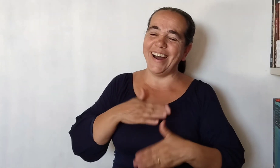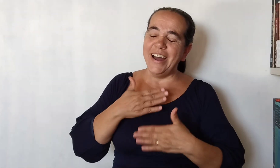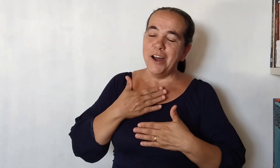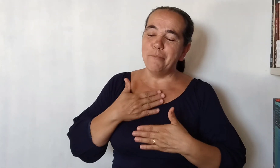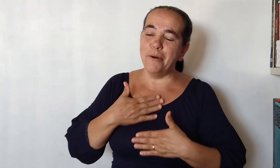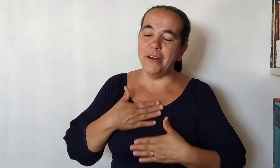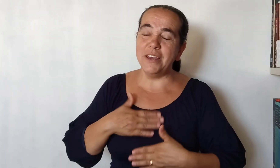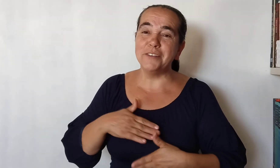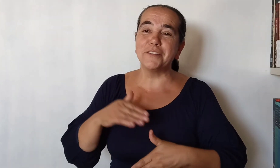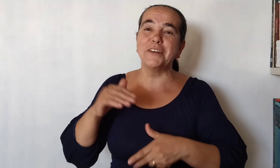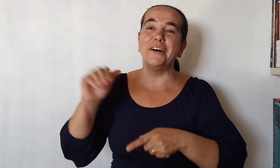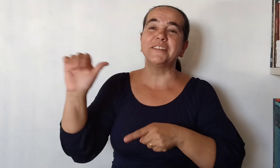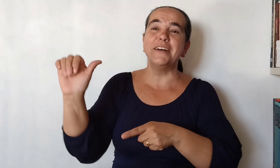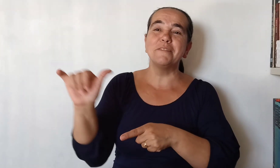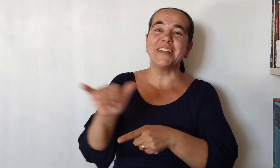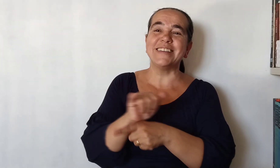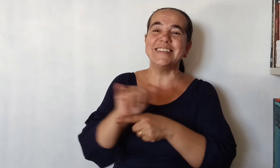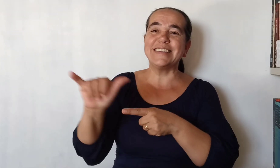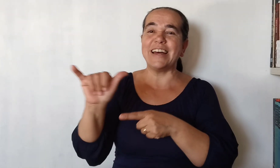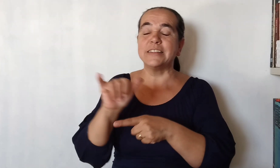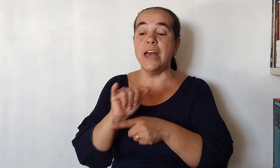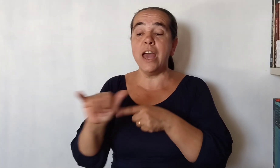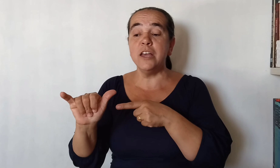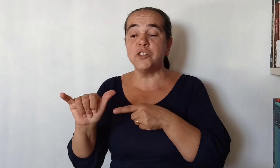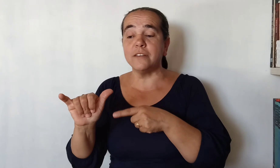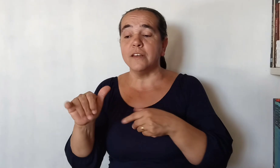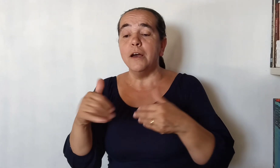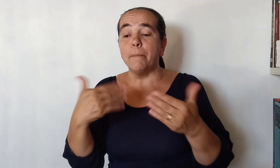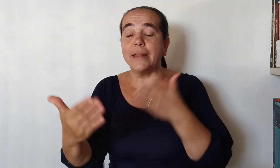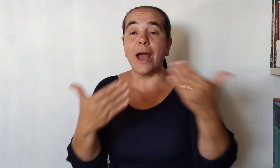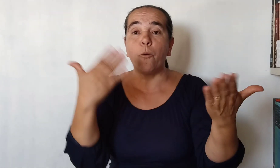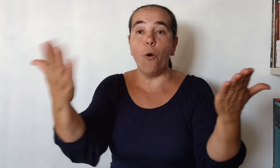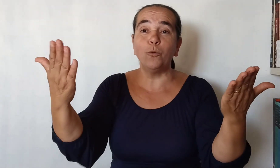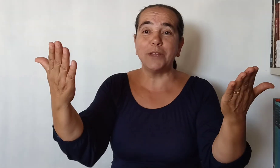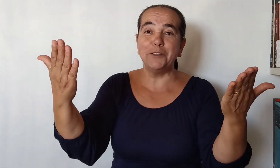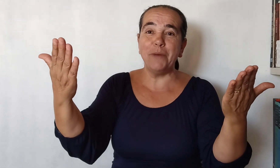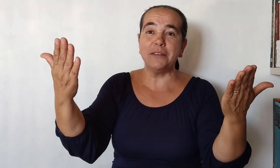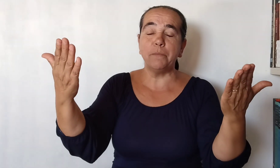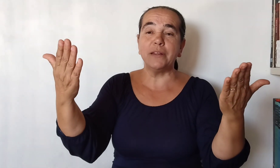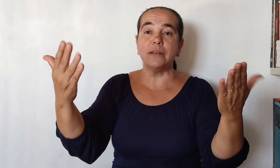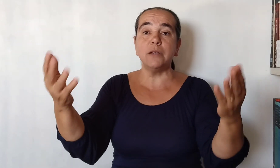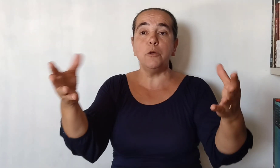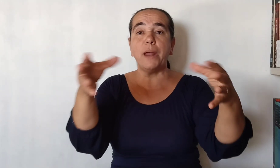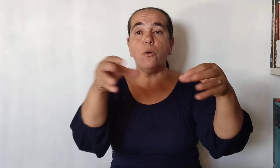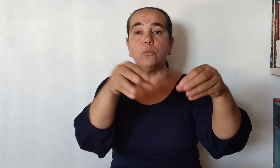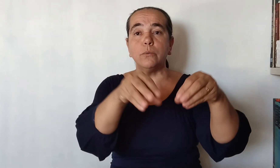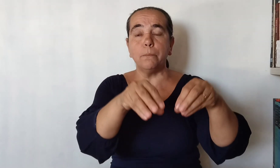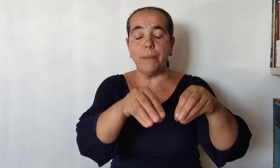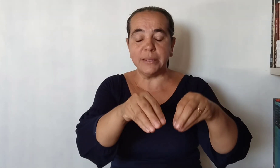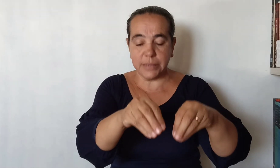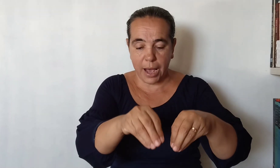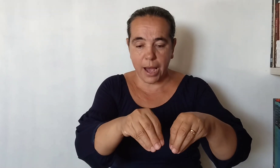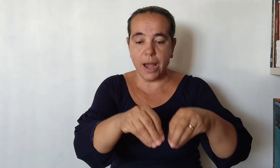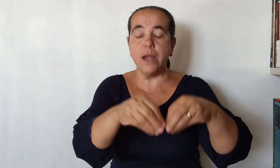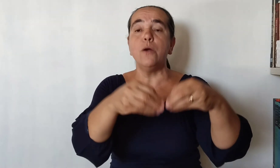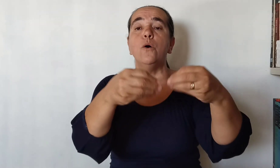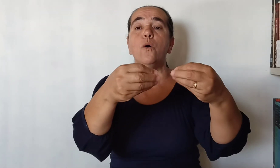Calma! Por isso que nós temos as estratégias para dar conta de uma interpretação e para passar